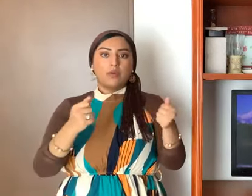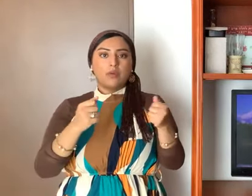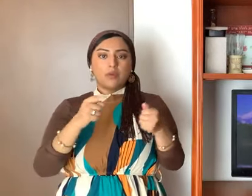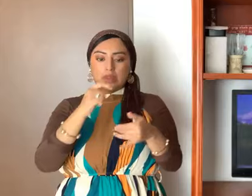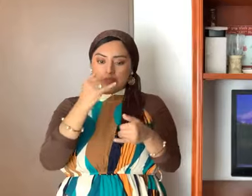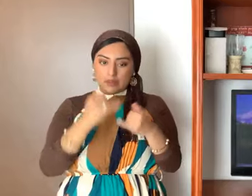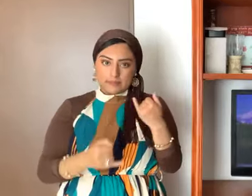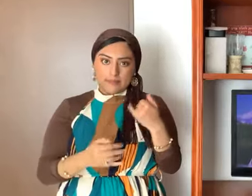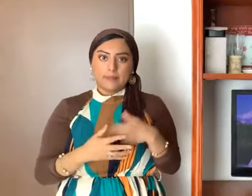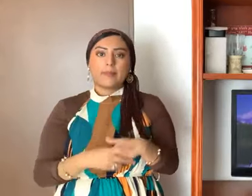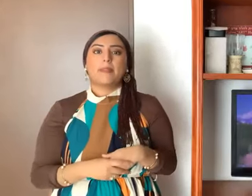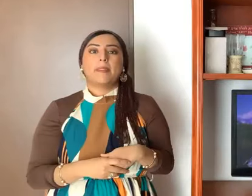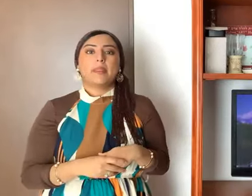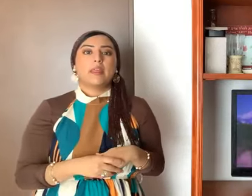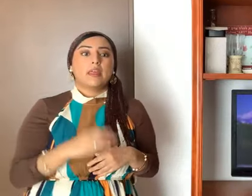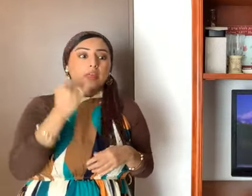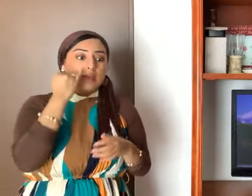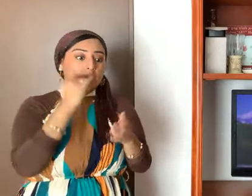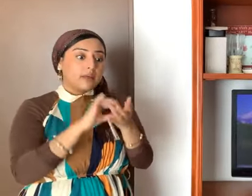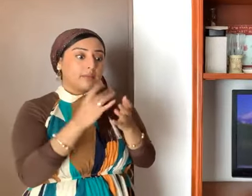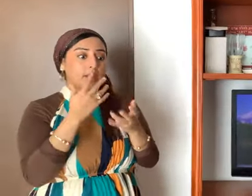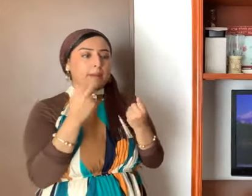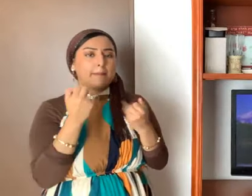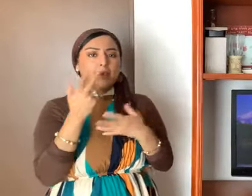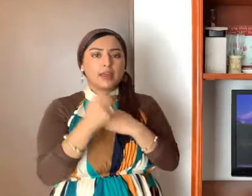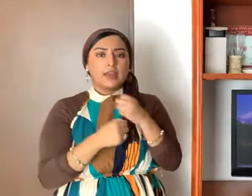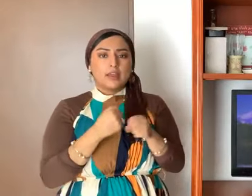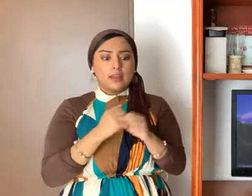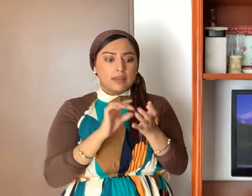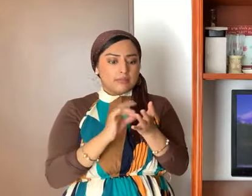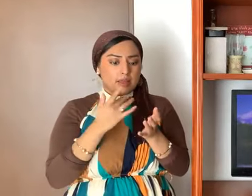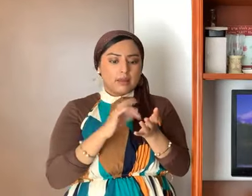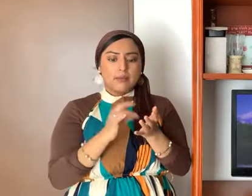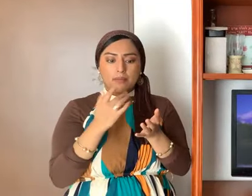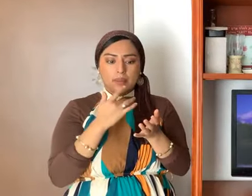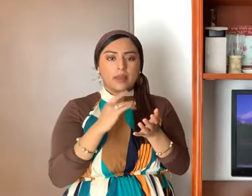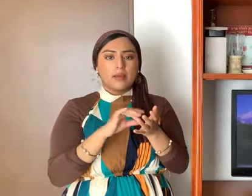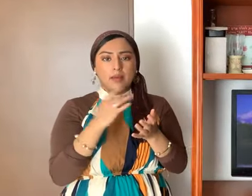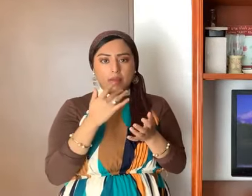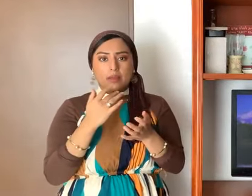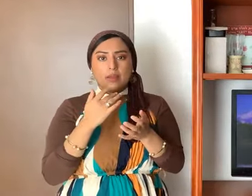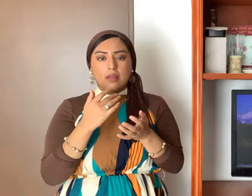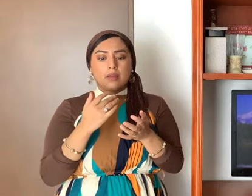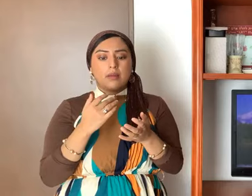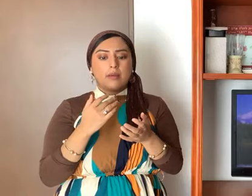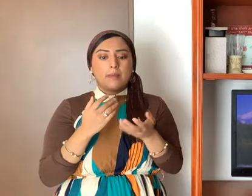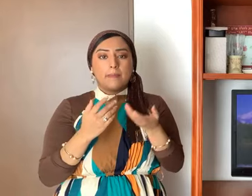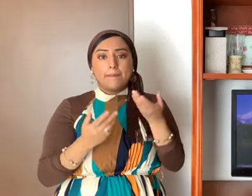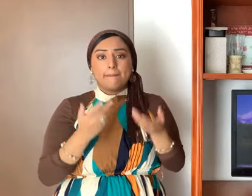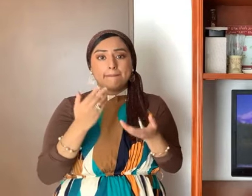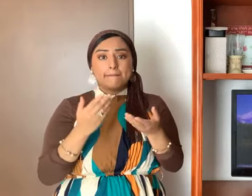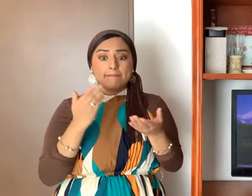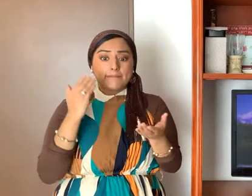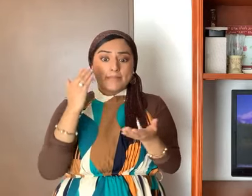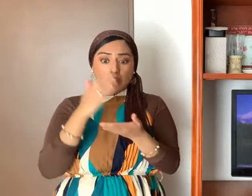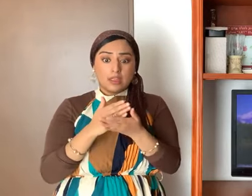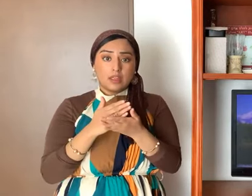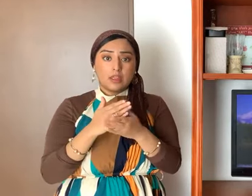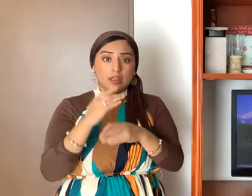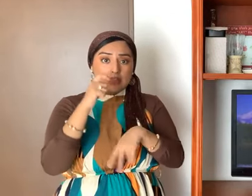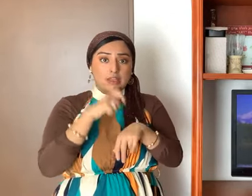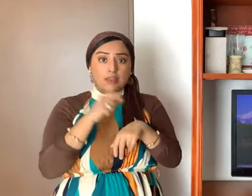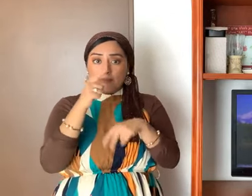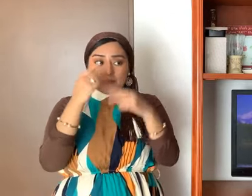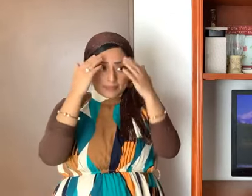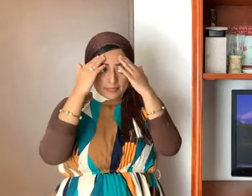que terminarlo. Y si es un medicamento que llevas muchos años tomando y que probablemente te han dicho que sea de por vida, puedes llegar en el momento en el